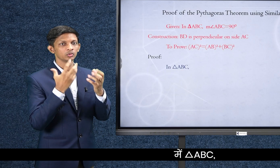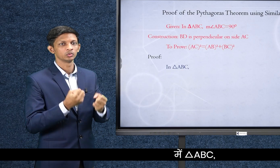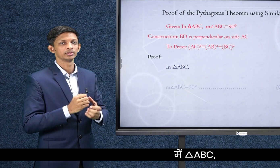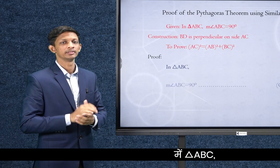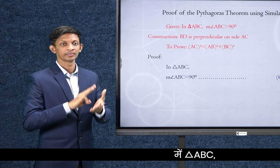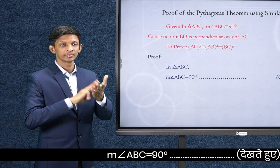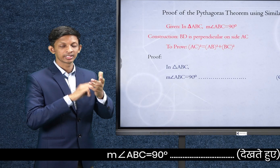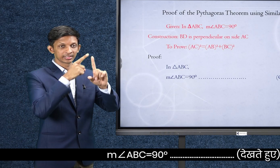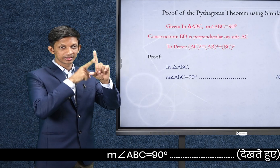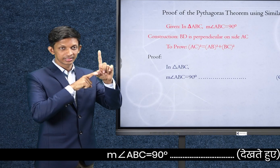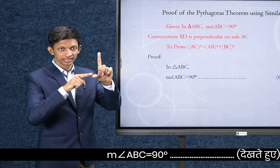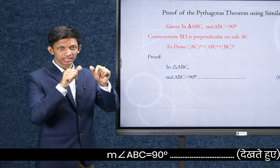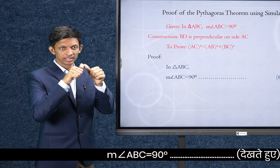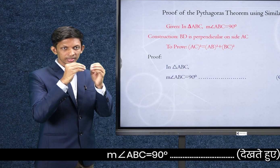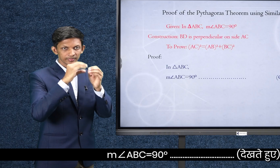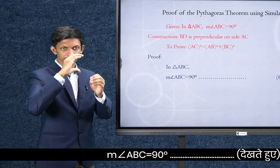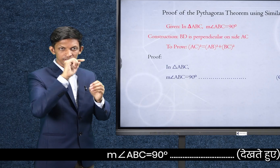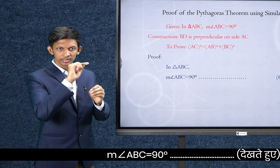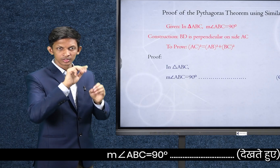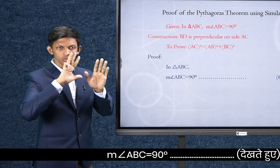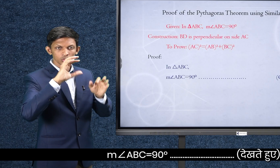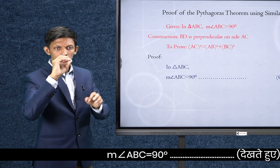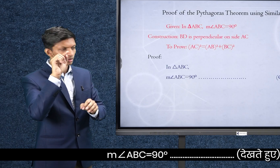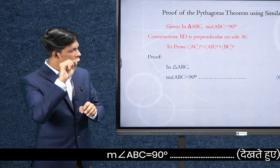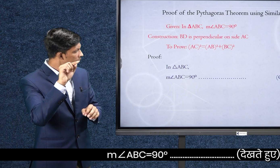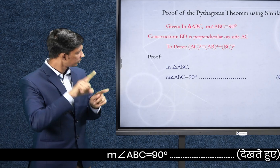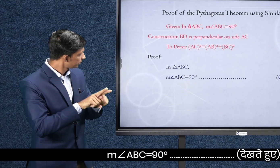ABC M एंगल ABC इज इक्वल 90 डिग्रीज देखते हुए